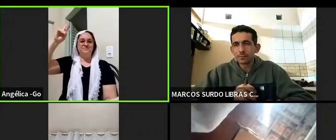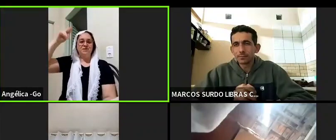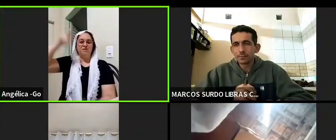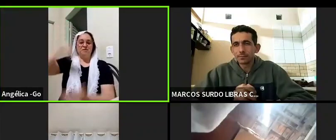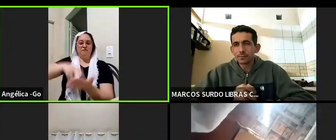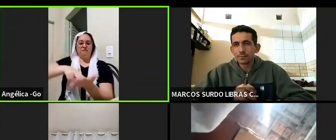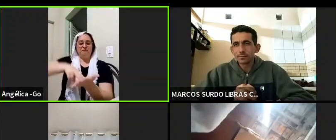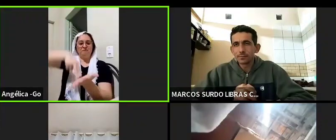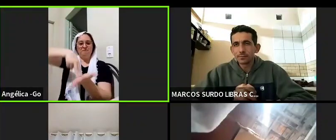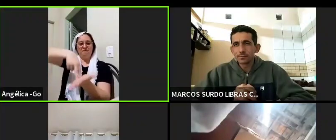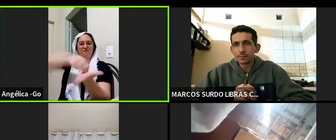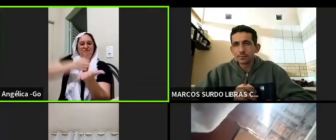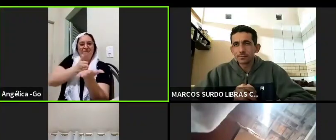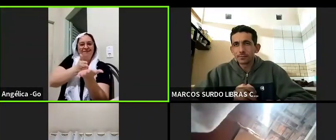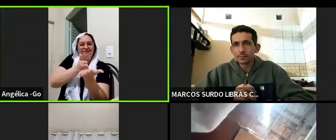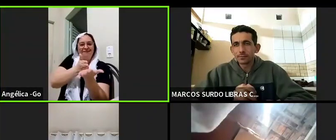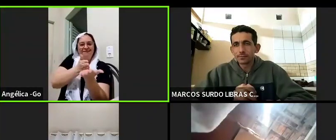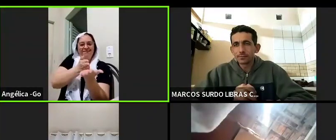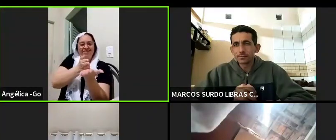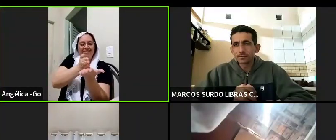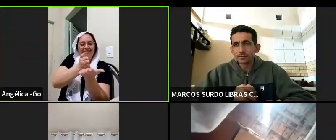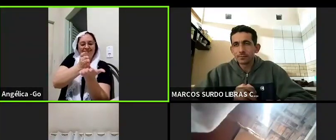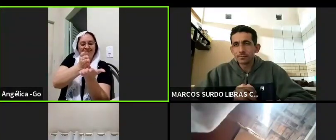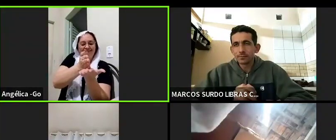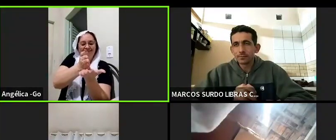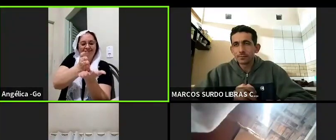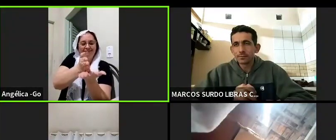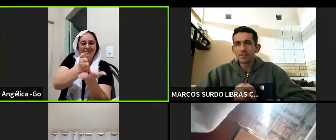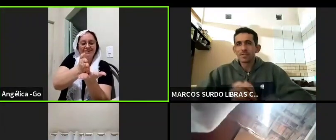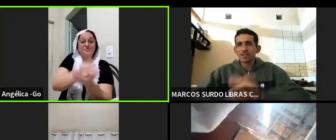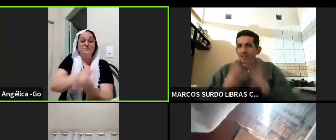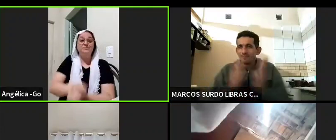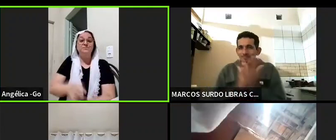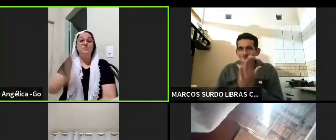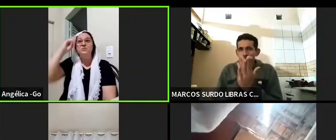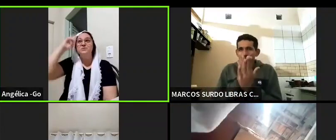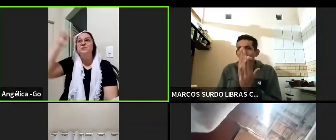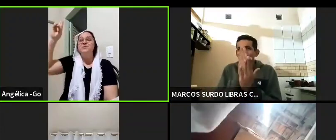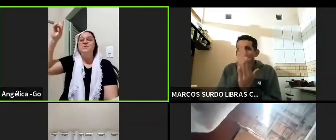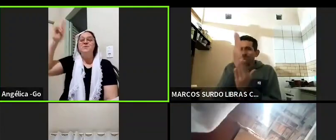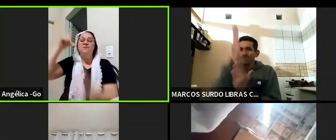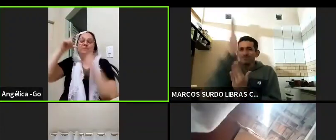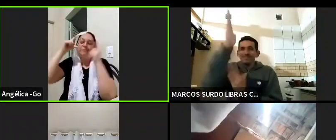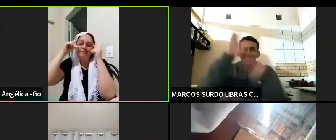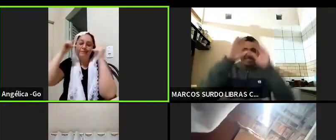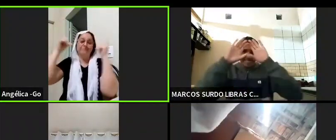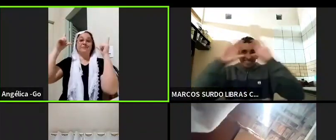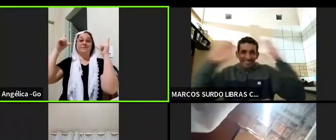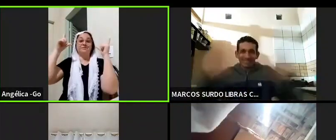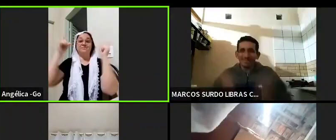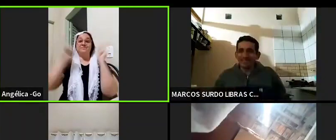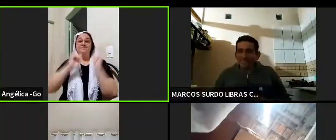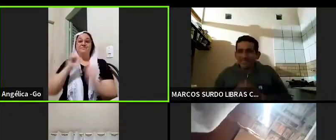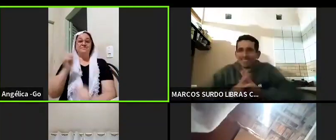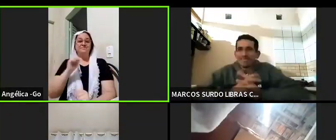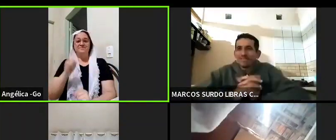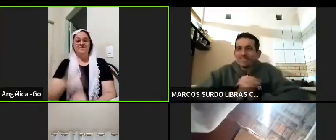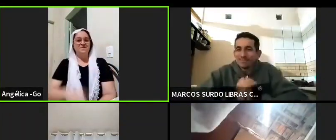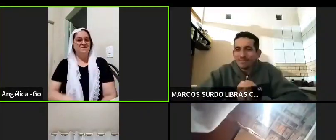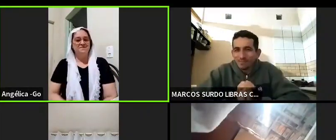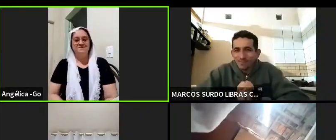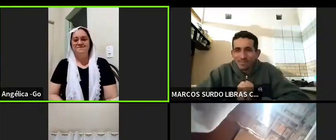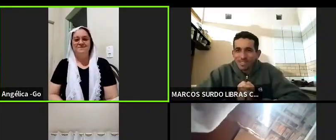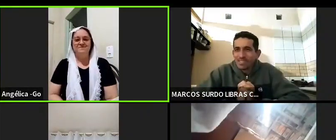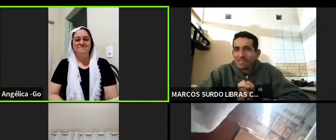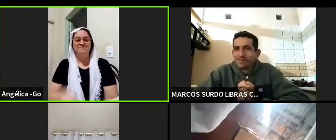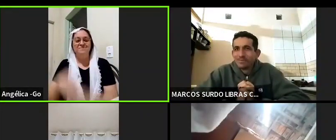te guarda não tosquenejará. Eis que não tosquenejará, nem dormirá o guarda de